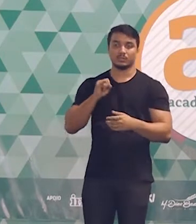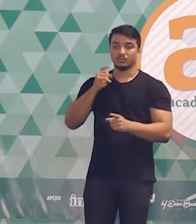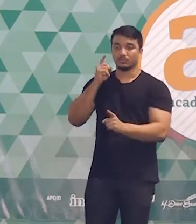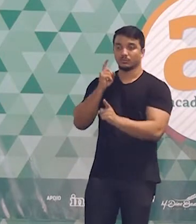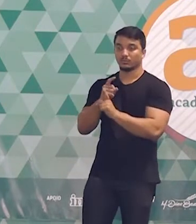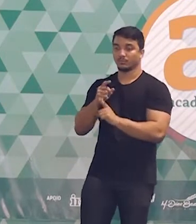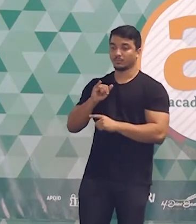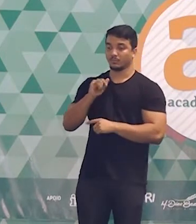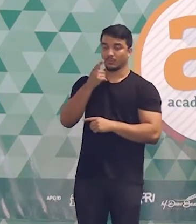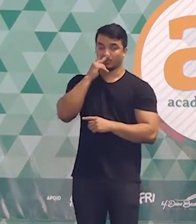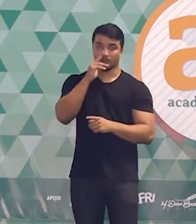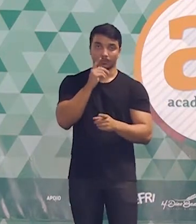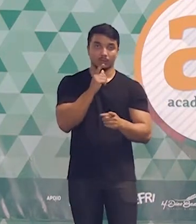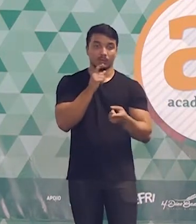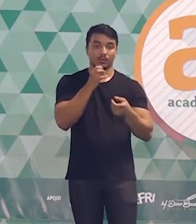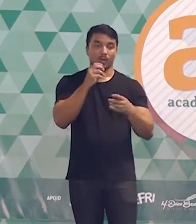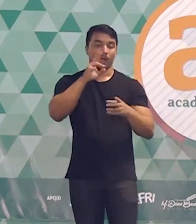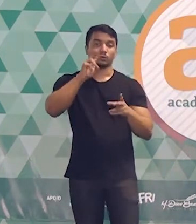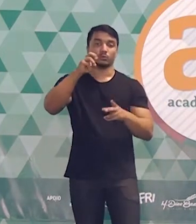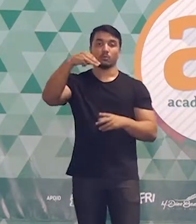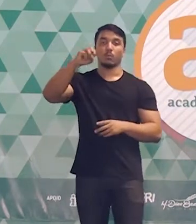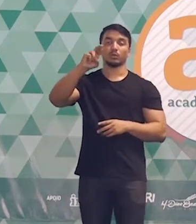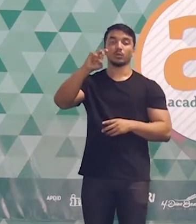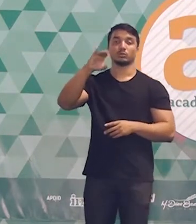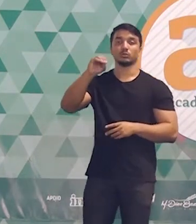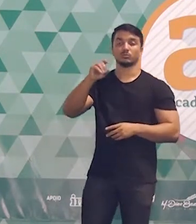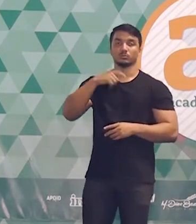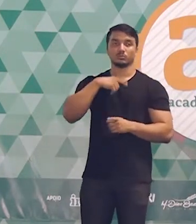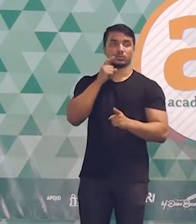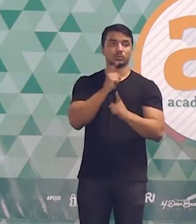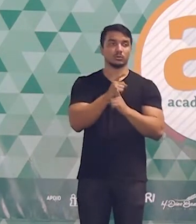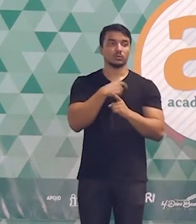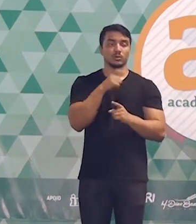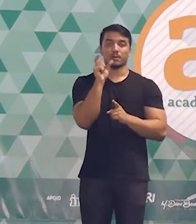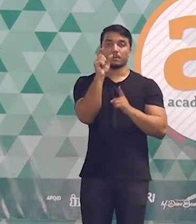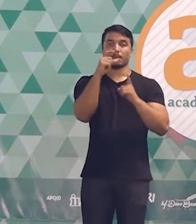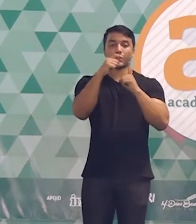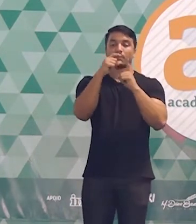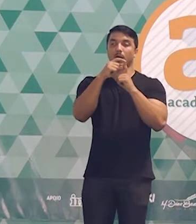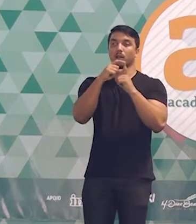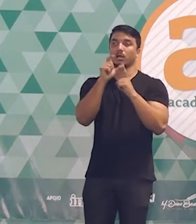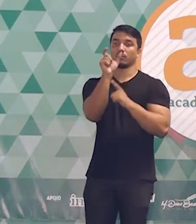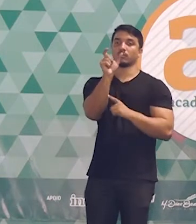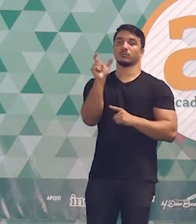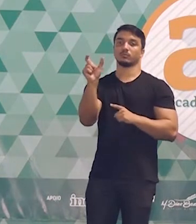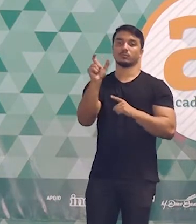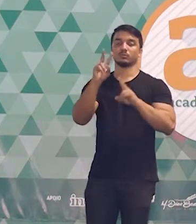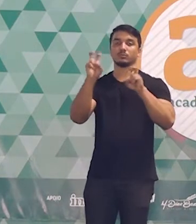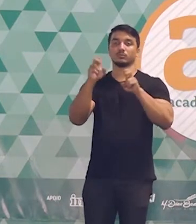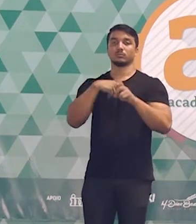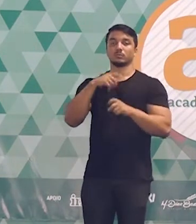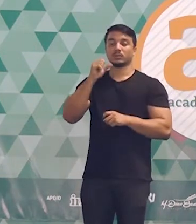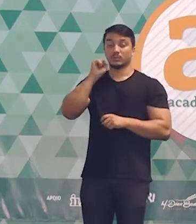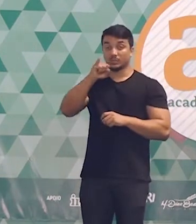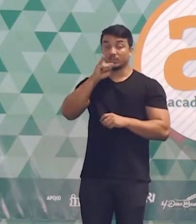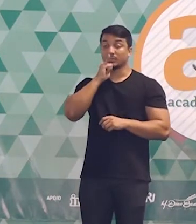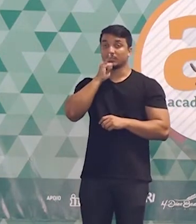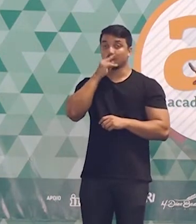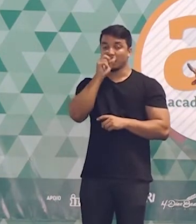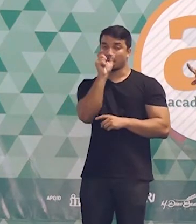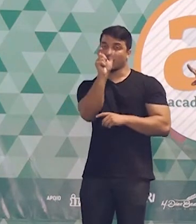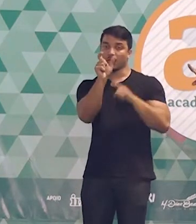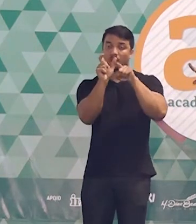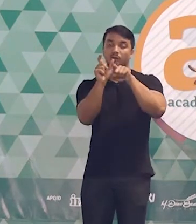no Alternativa sobre modernismo, pode encontrar essa palavra no Alternativa lá de uma questão sobre modernismo. Se tiver